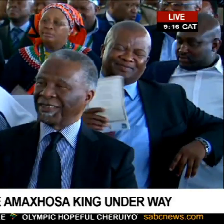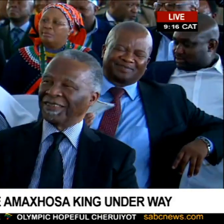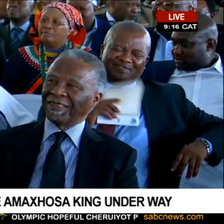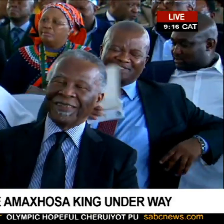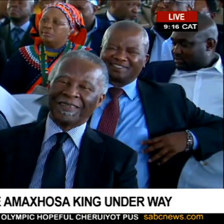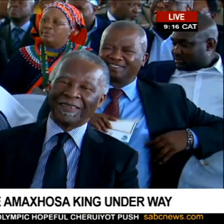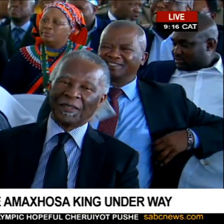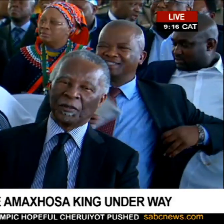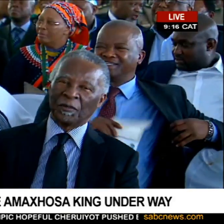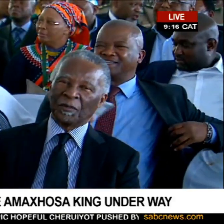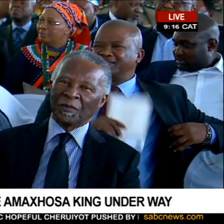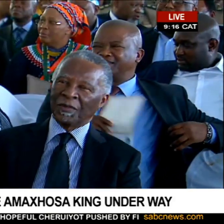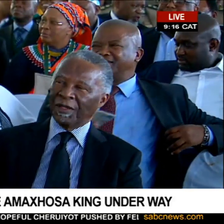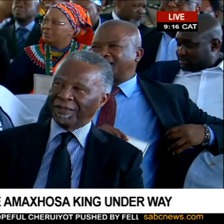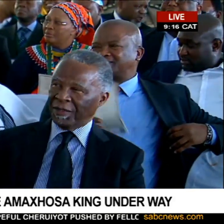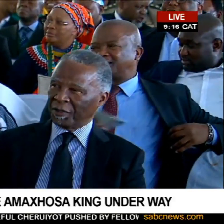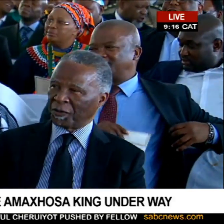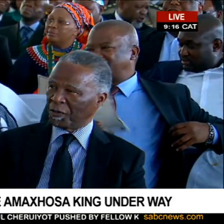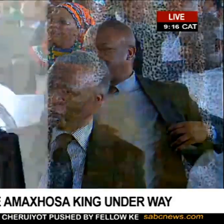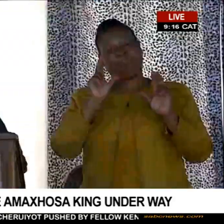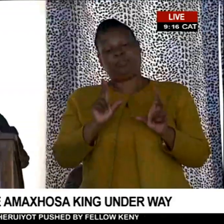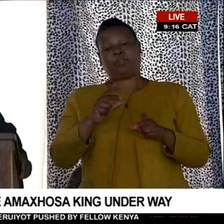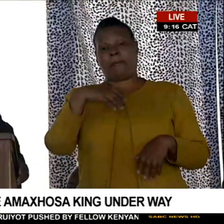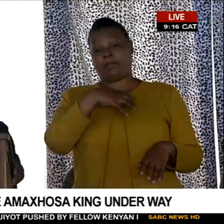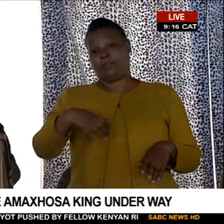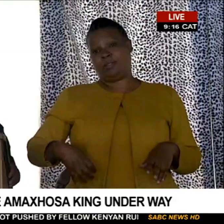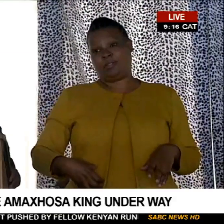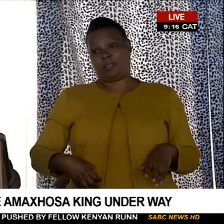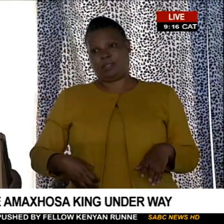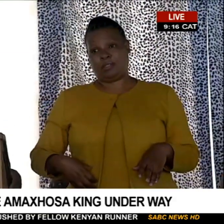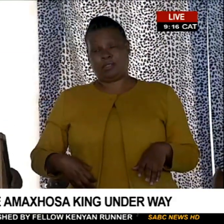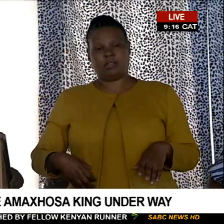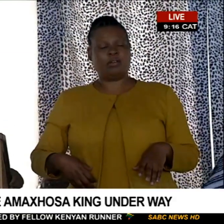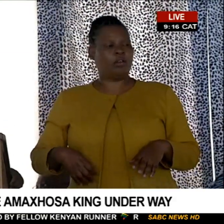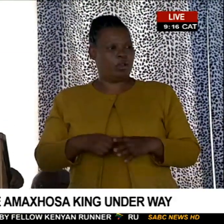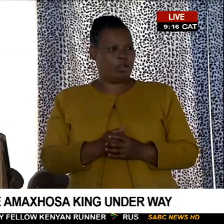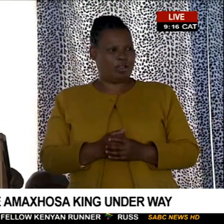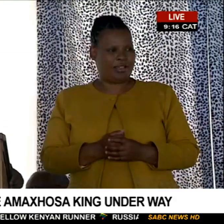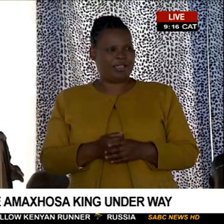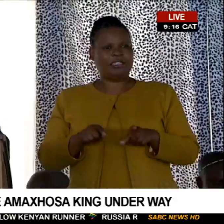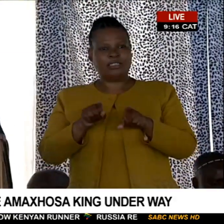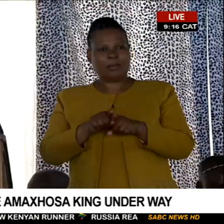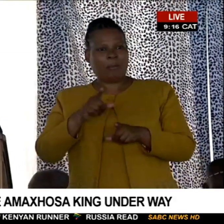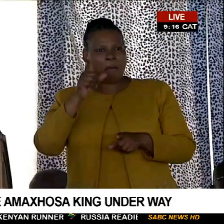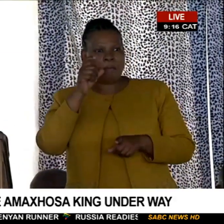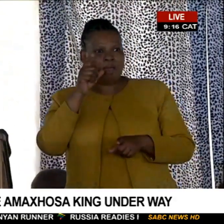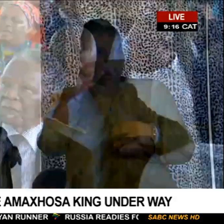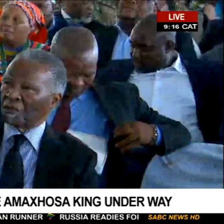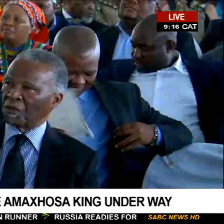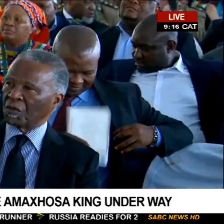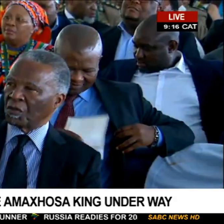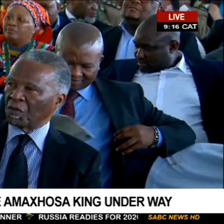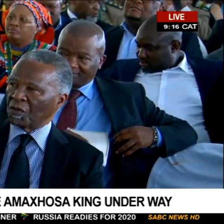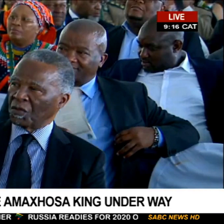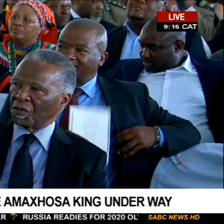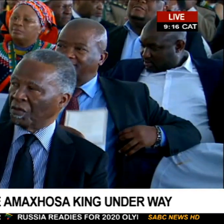Your Excellency umongameli welizwe the former president uBawo Thabo Mbeki,